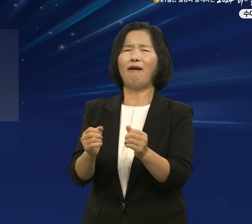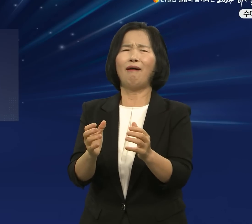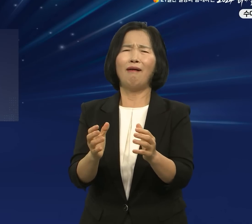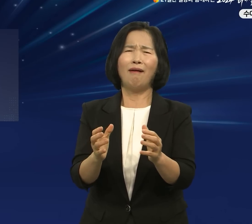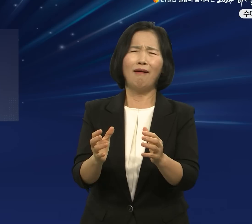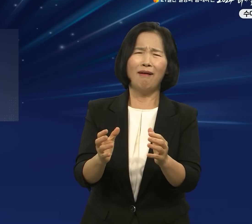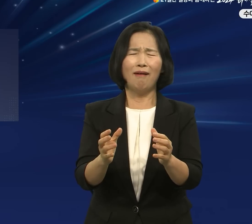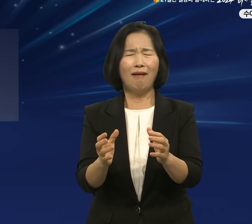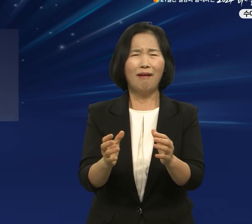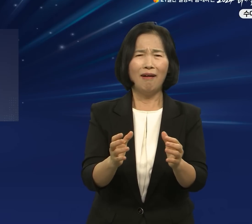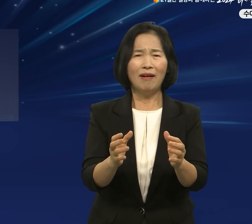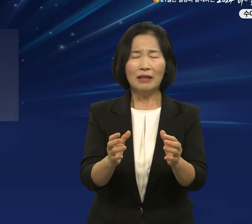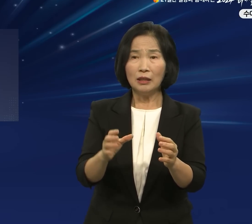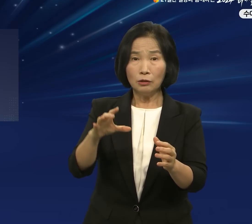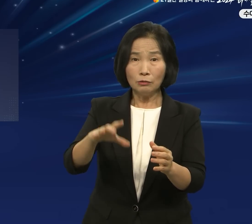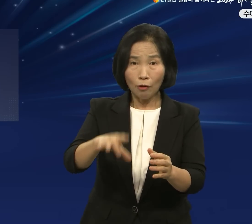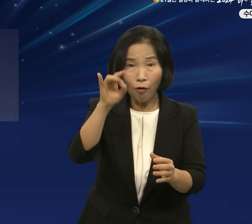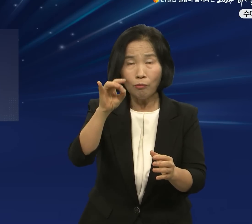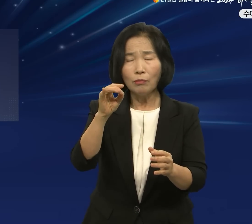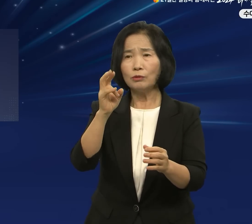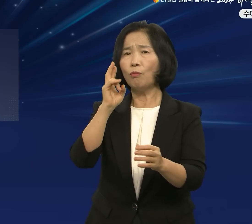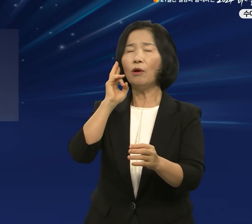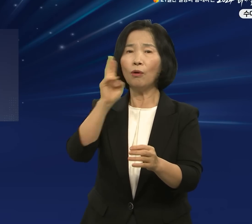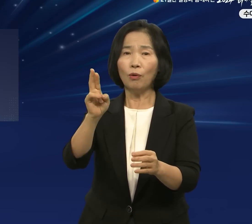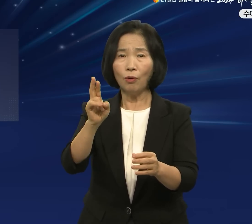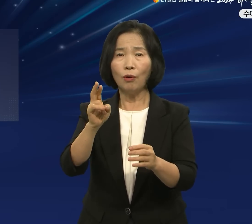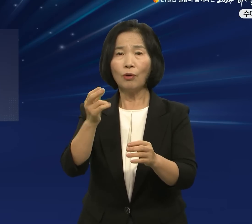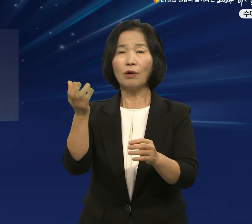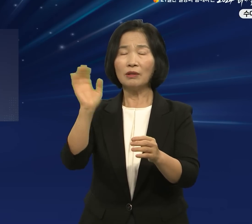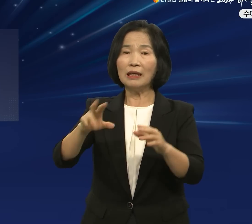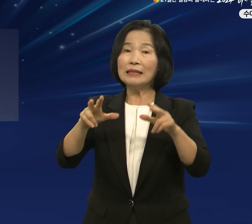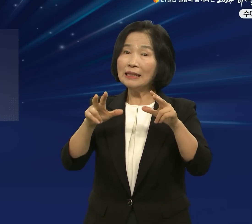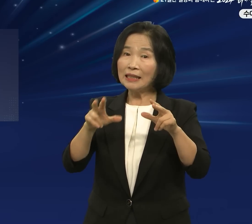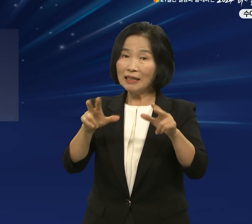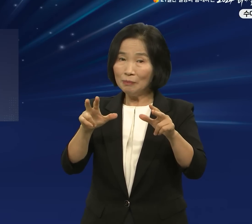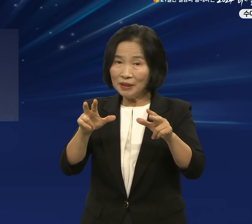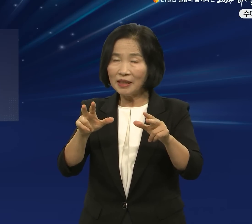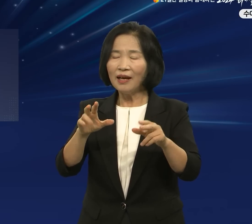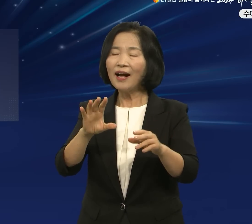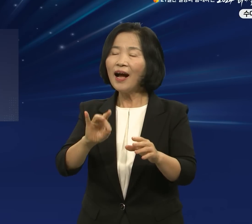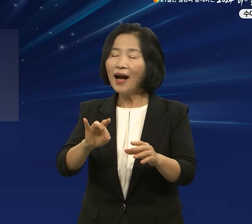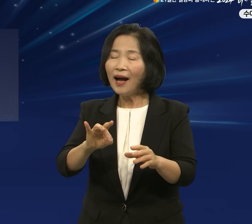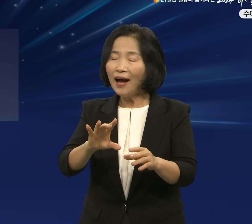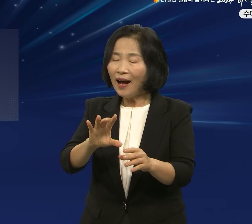처음에는 그 싸움이 상당히 심했고요. 지금은 그래도